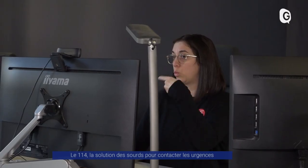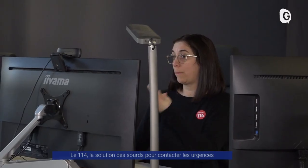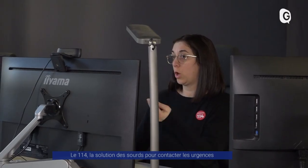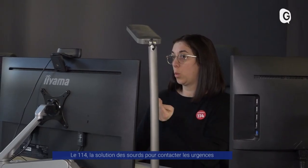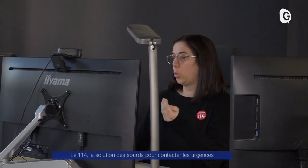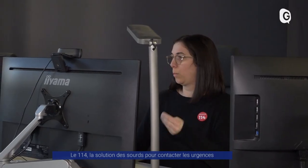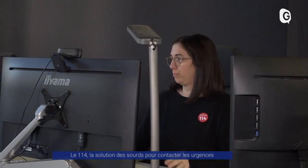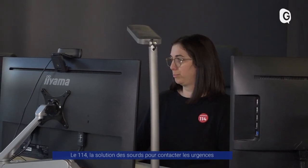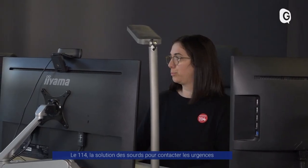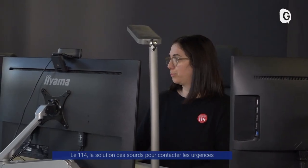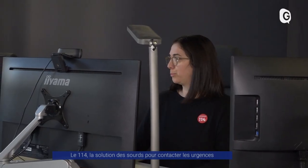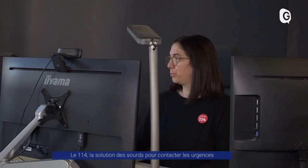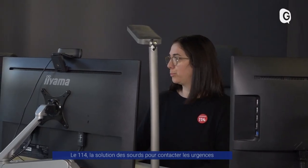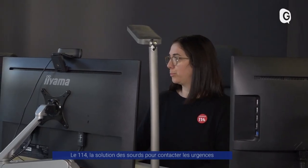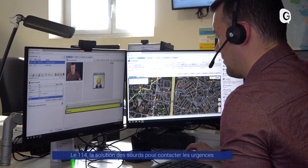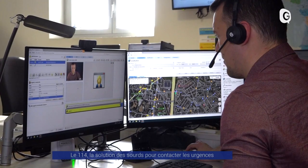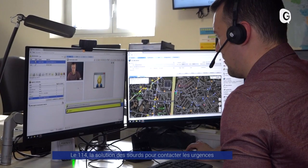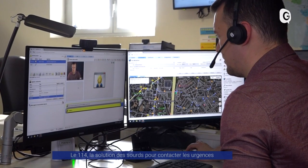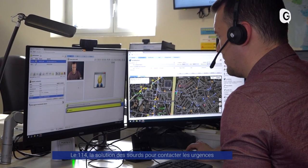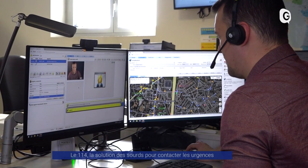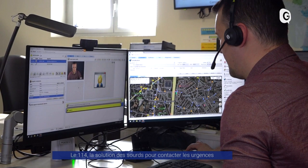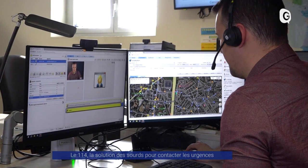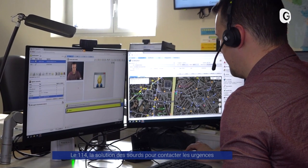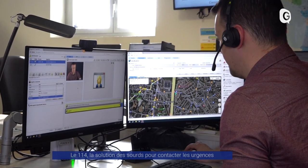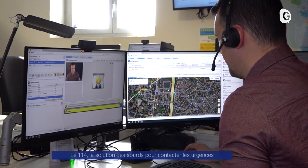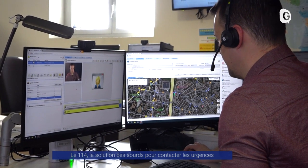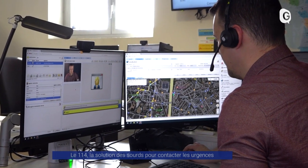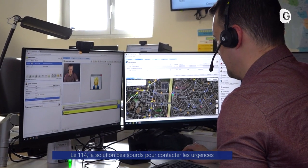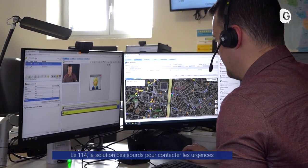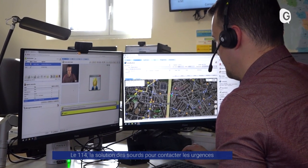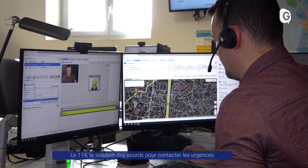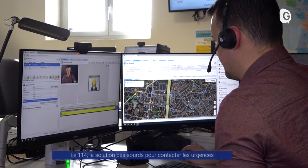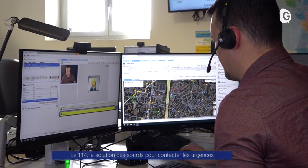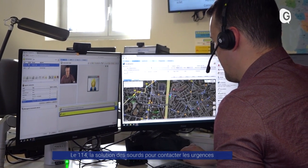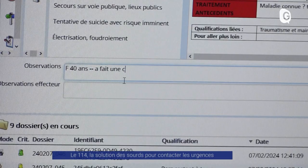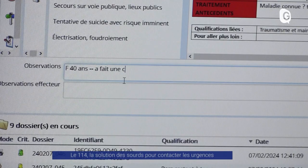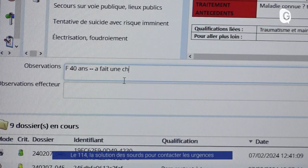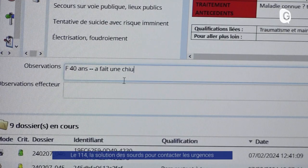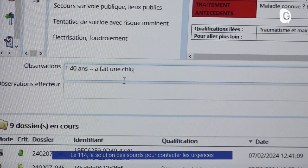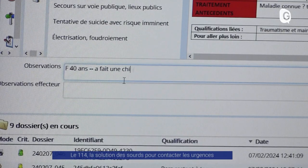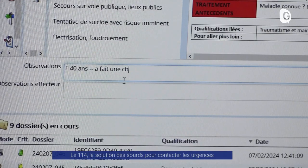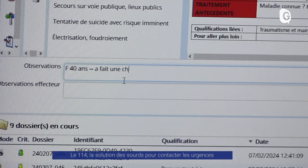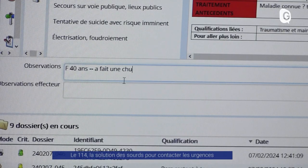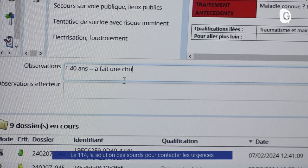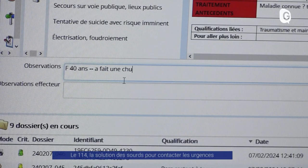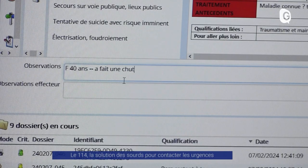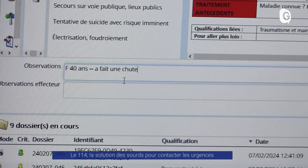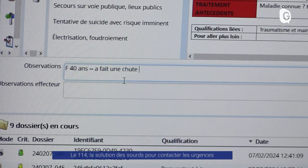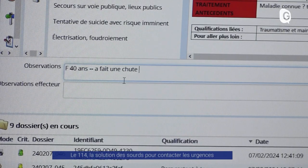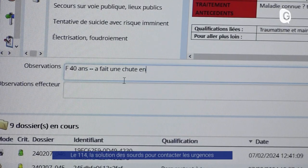disponible 24 heures sur 24. Il permet aux déficients auditifs de France et des DROMCOM, victimes ou témoins d'un danger, de